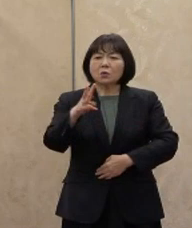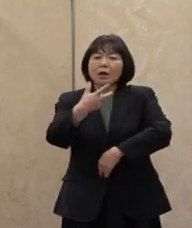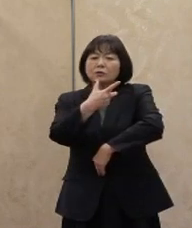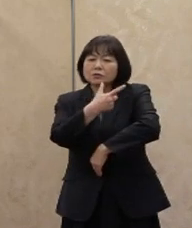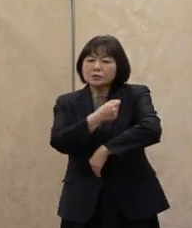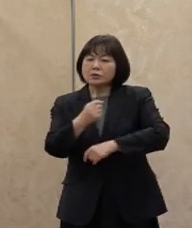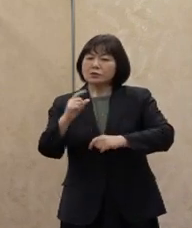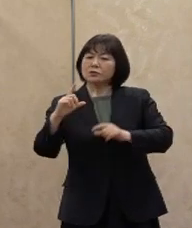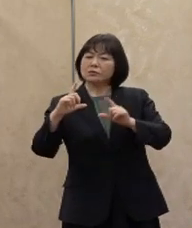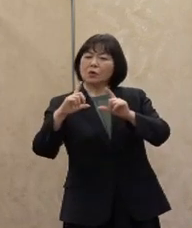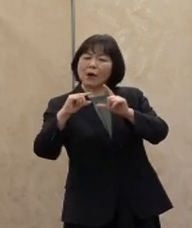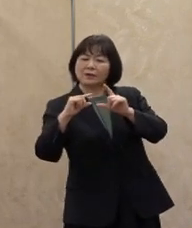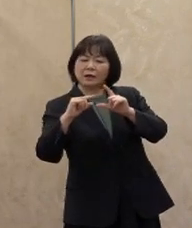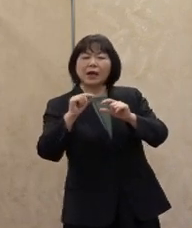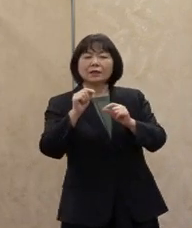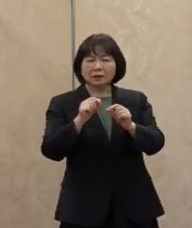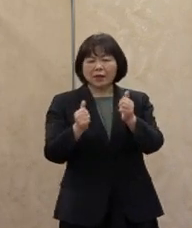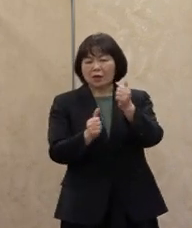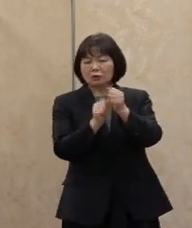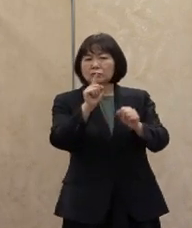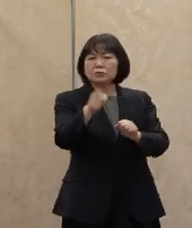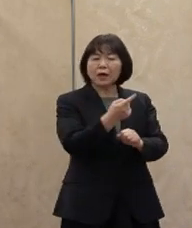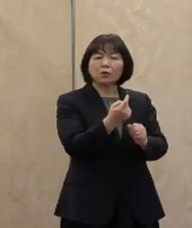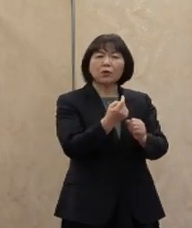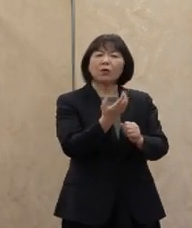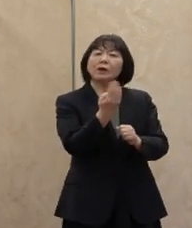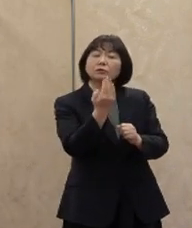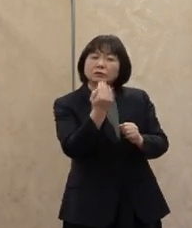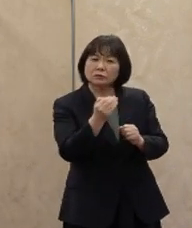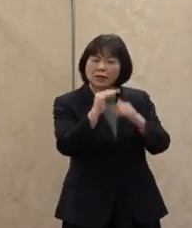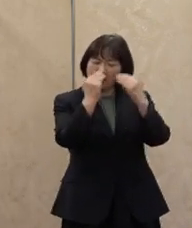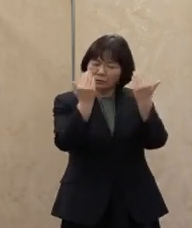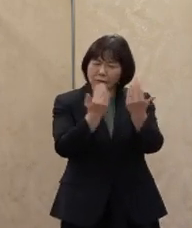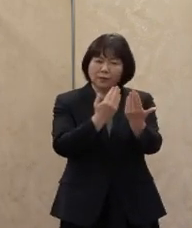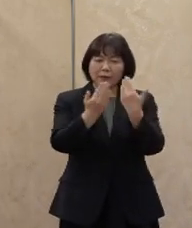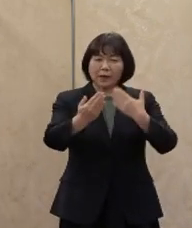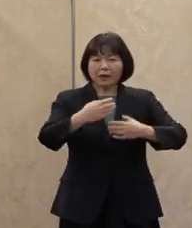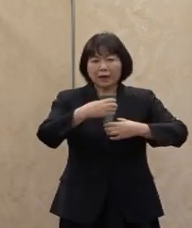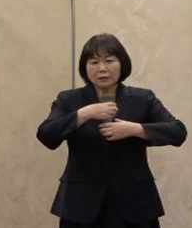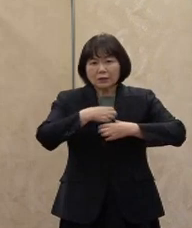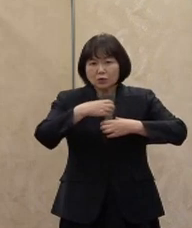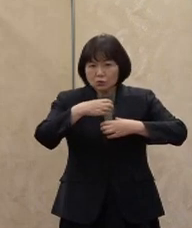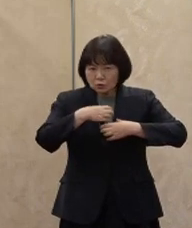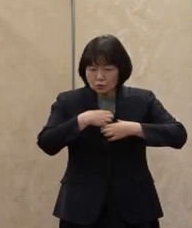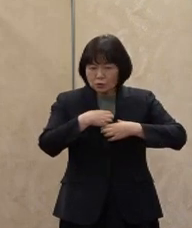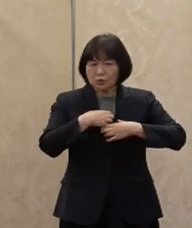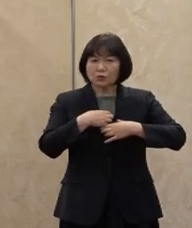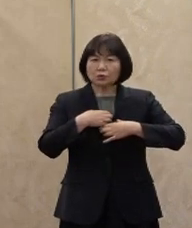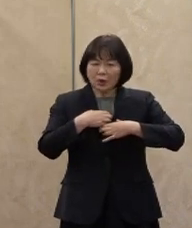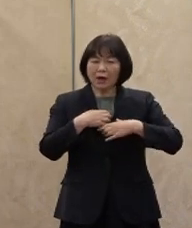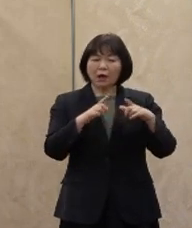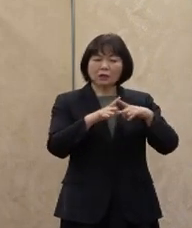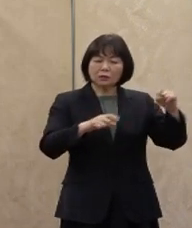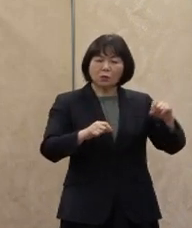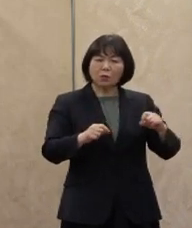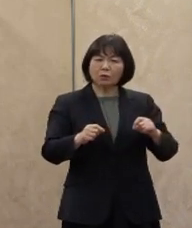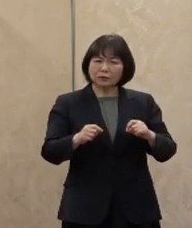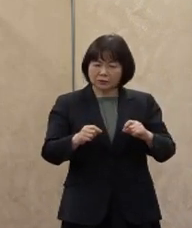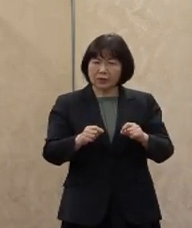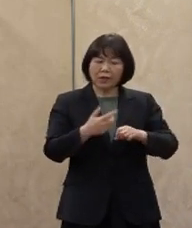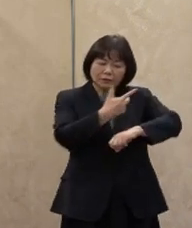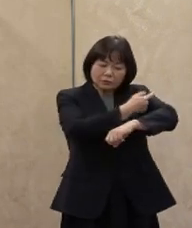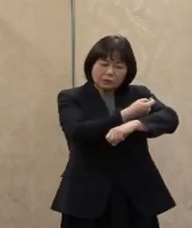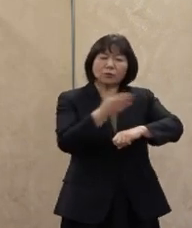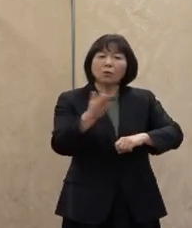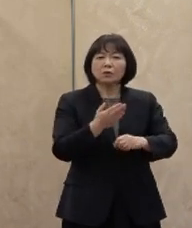このぐらいの副反応だっていうきちんと明確なリスクっていうのがある程度日本で広がる頃には見えてくるだろうというふうに思っ